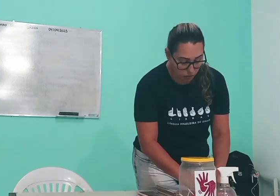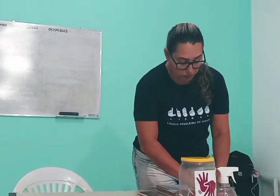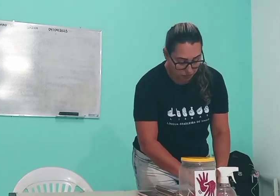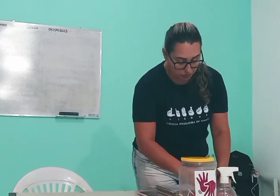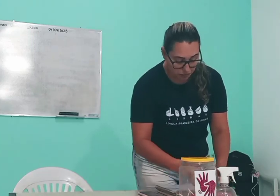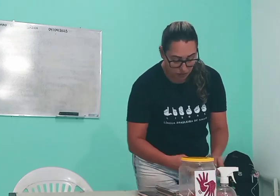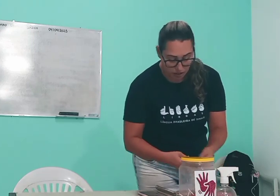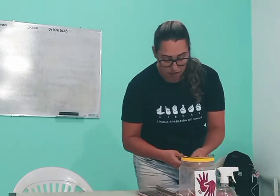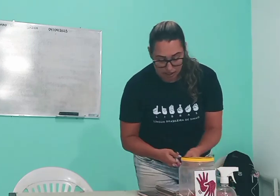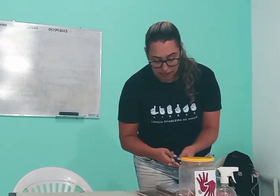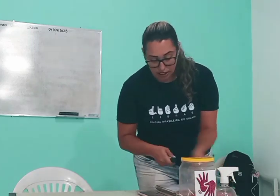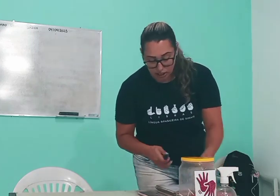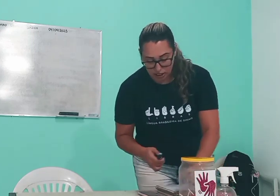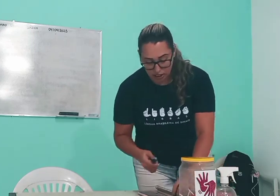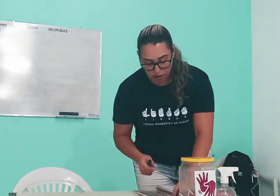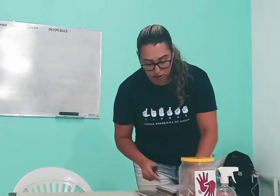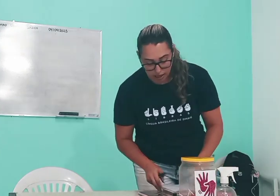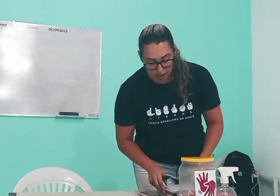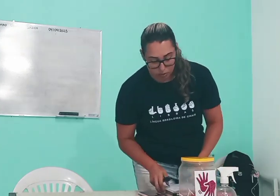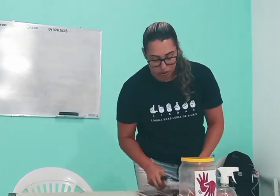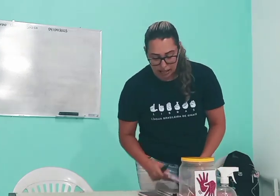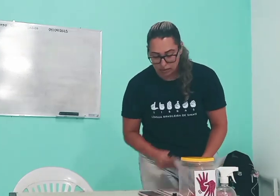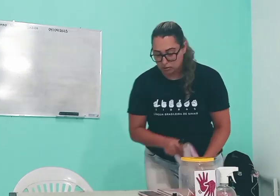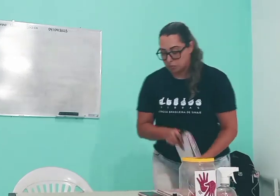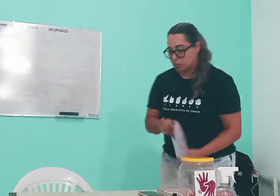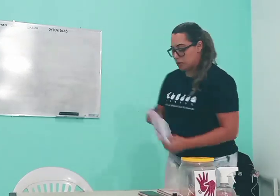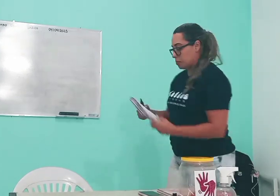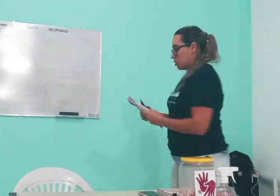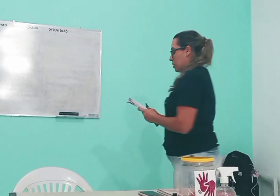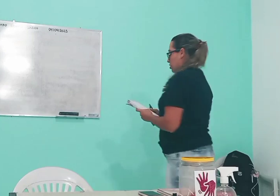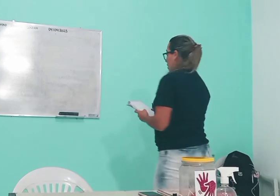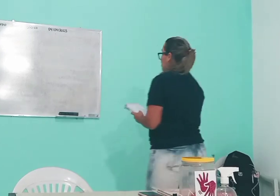bom? Tem gente que chama de têmpora, tá? Não tem problema, eu gosto mais de têmpora.